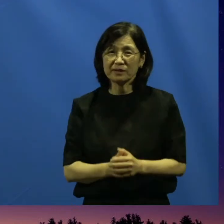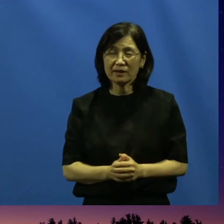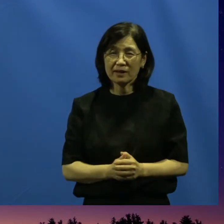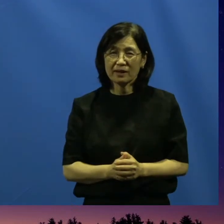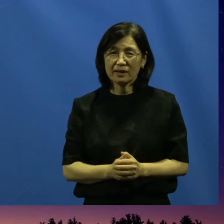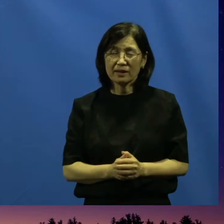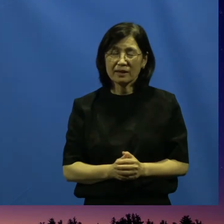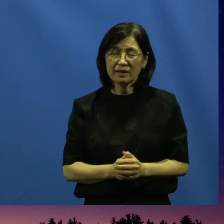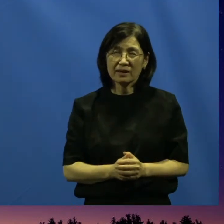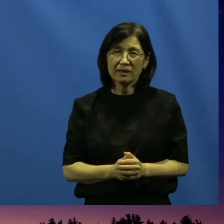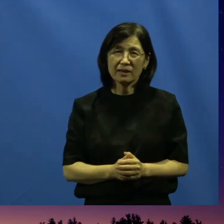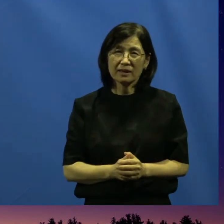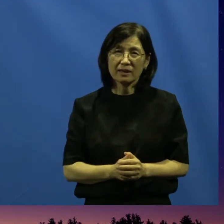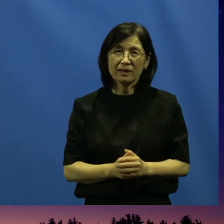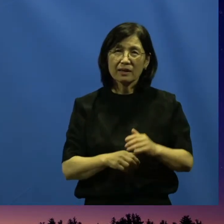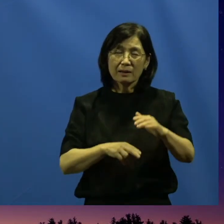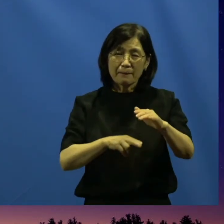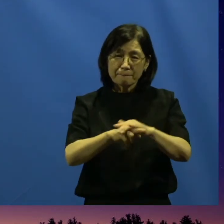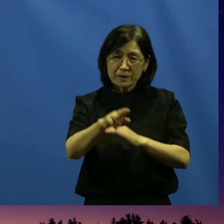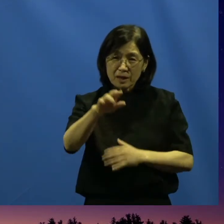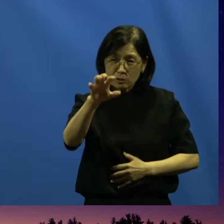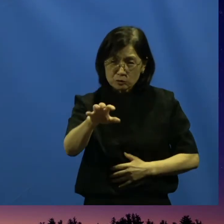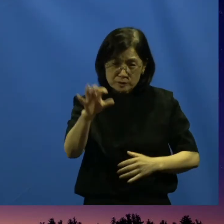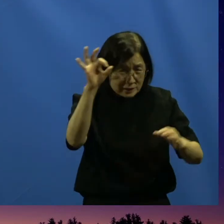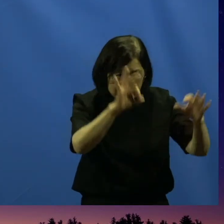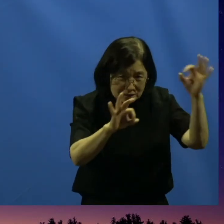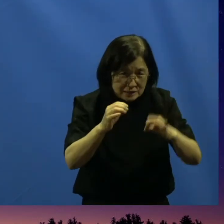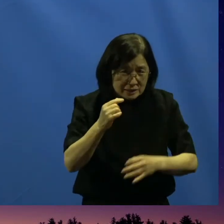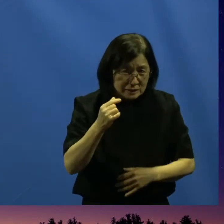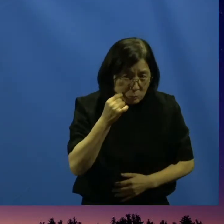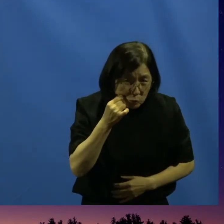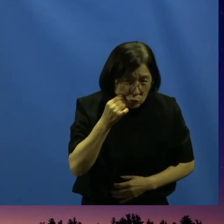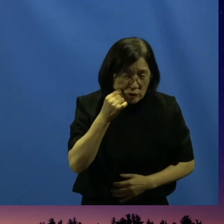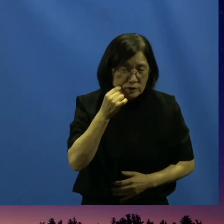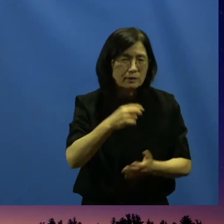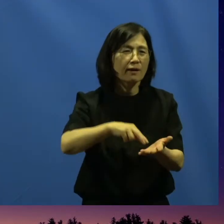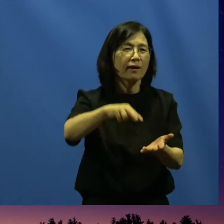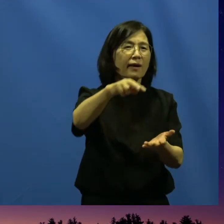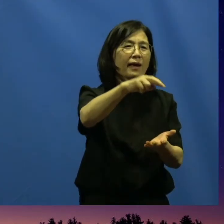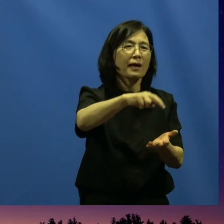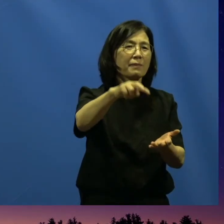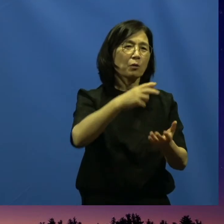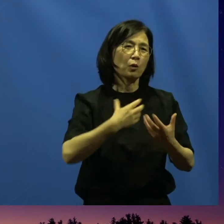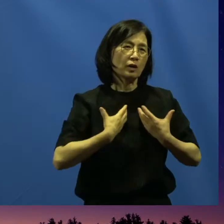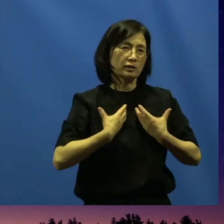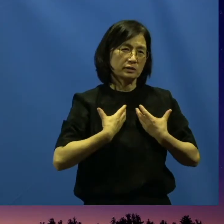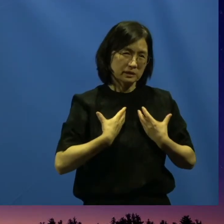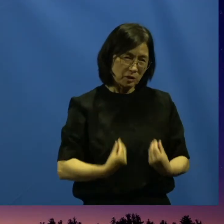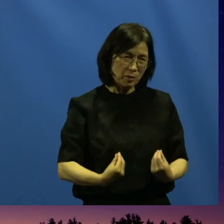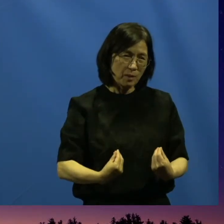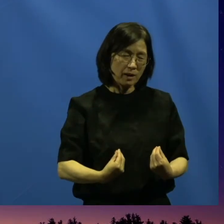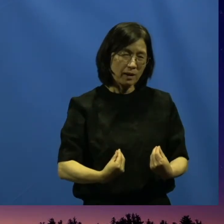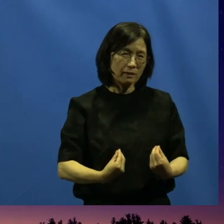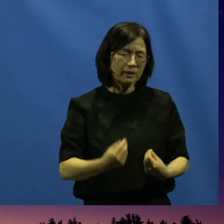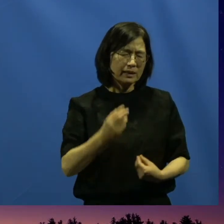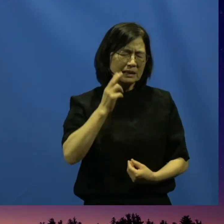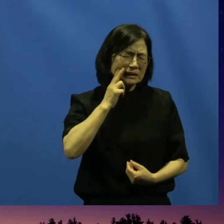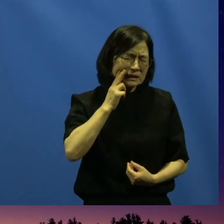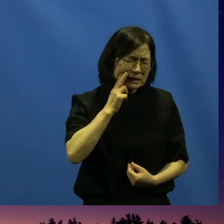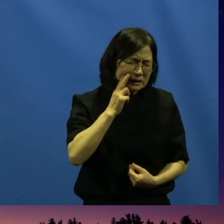여러분이 피할 곳을 찾지 못하여 이 땅에 절망하고 비극적으로